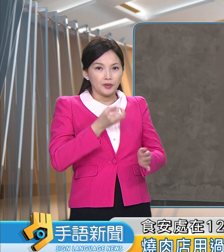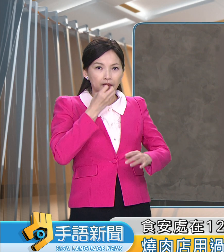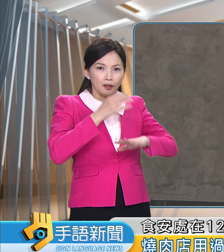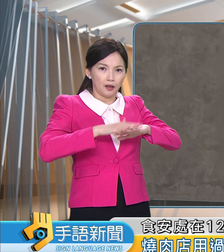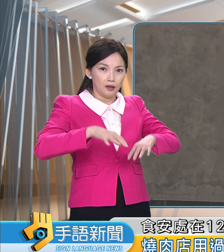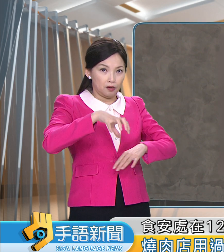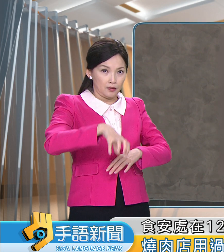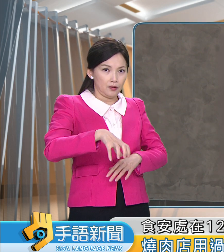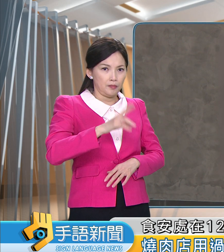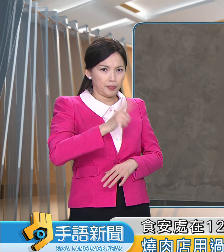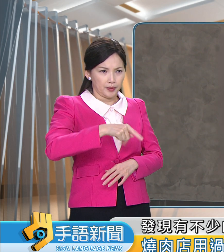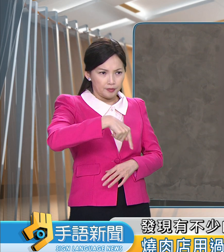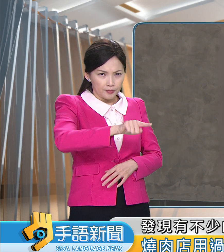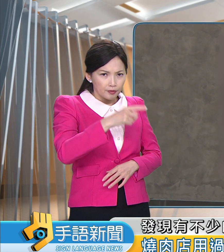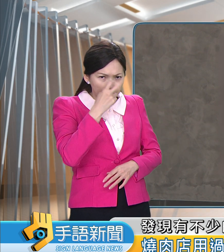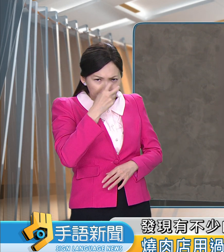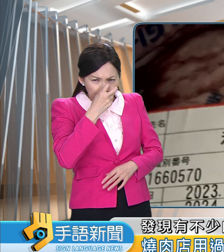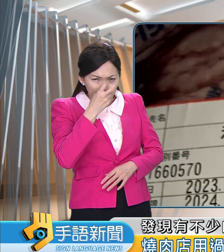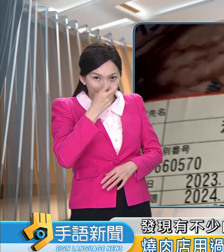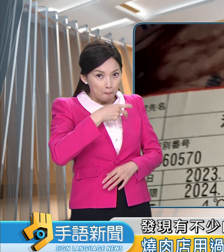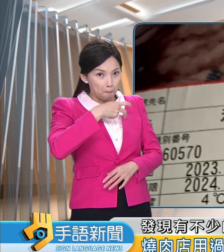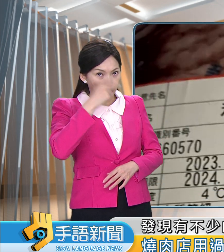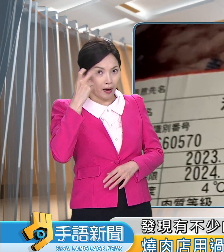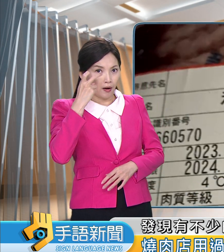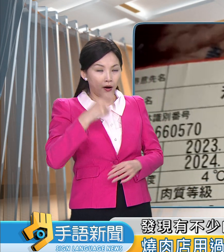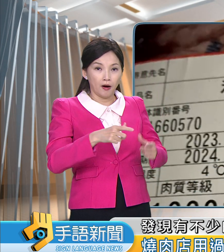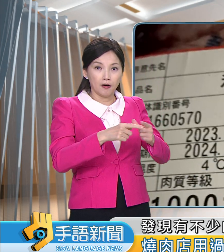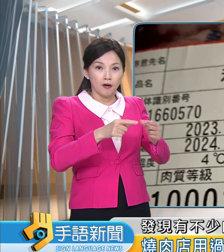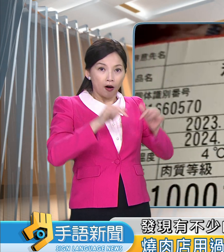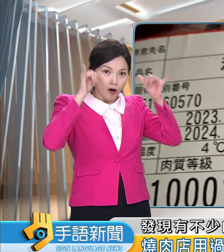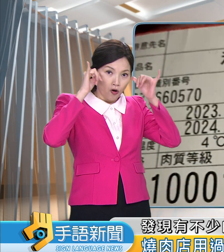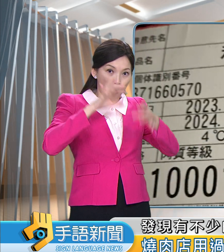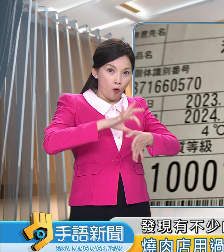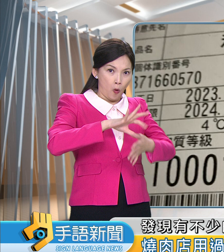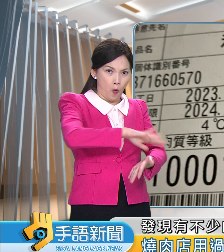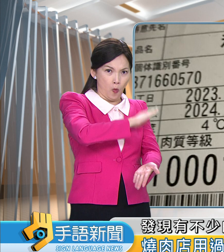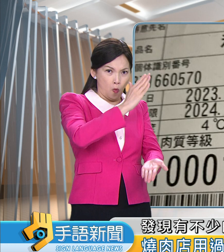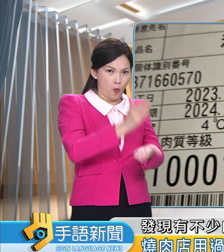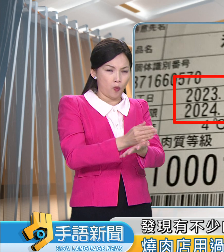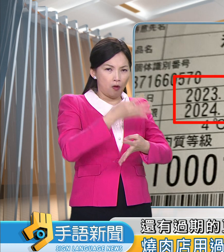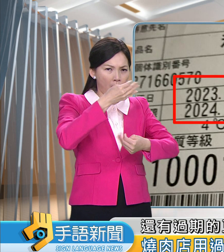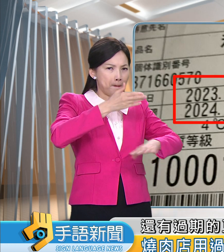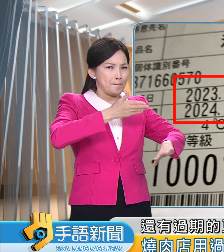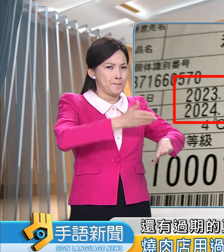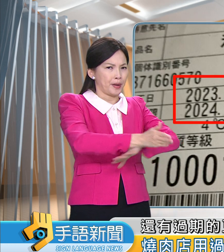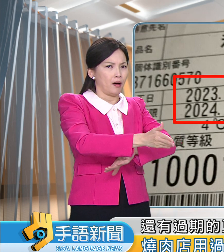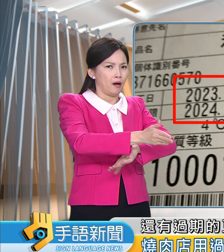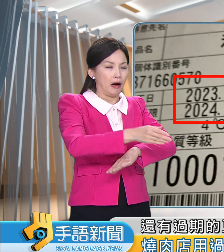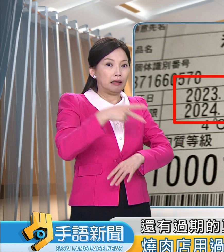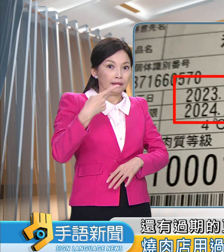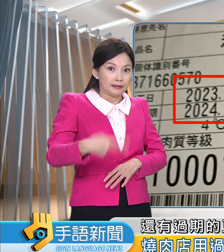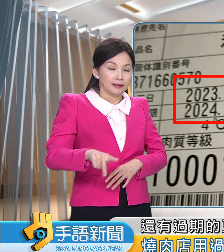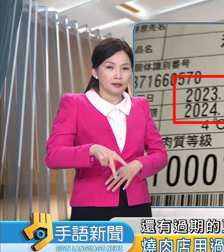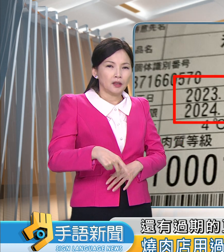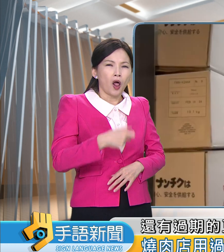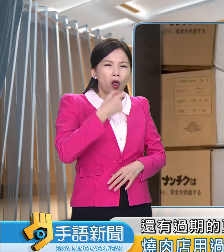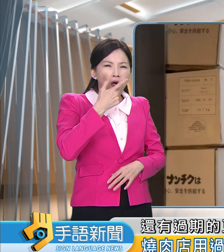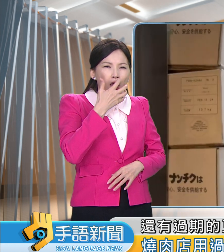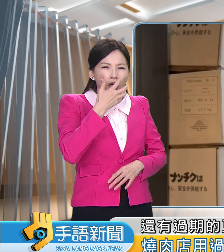查，发现有不少的日本进口牛肉过期， 还有过期的豆瓣酱、冷面等